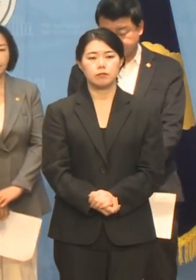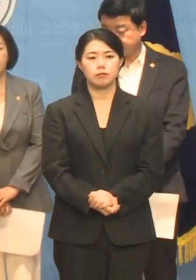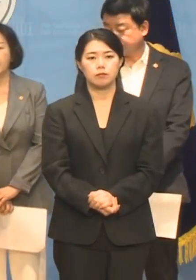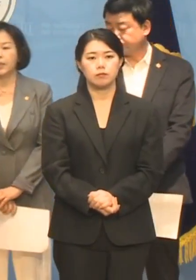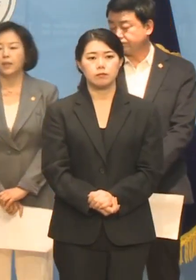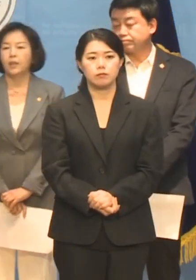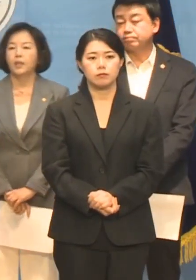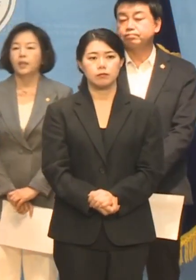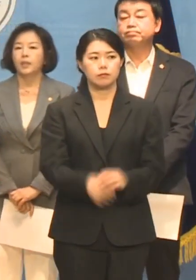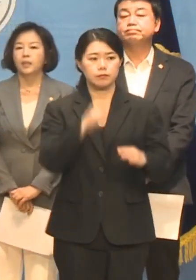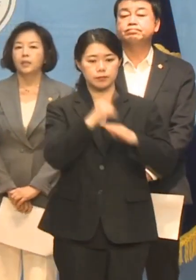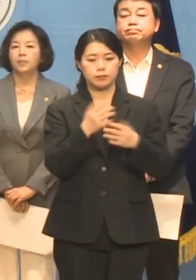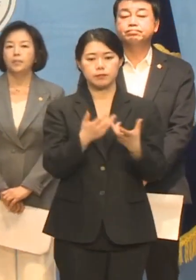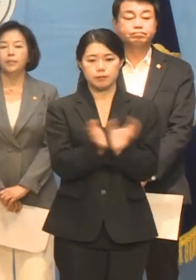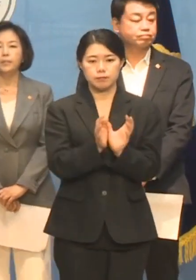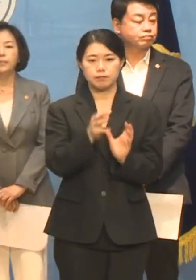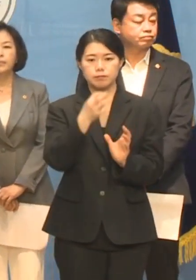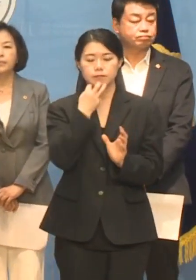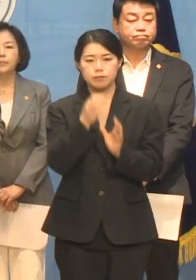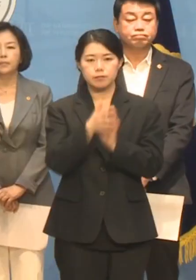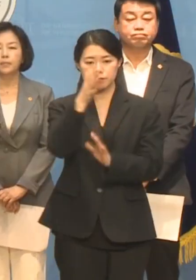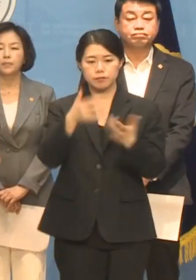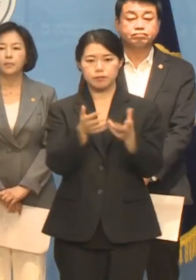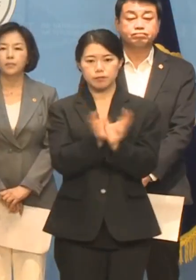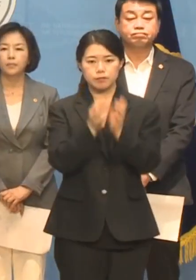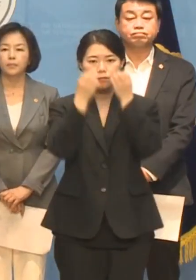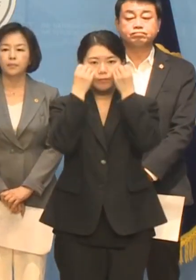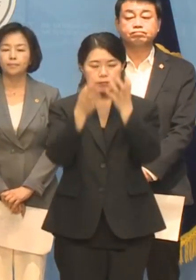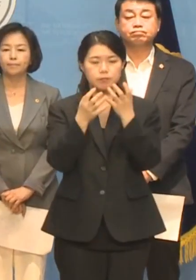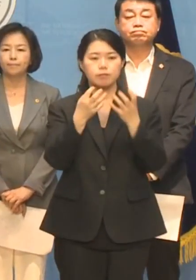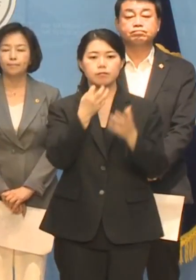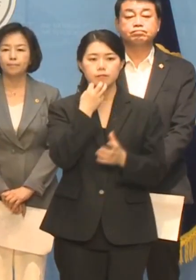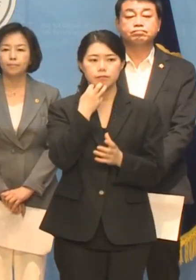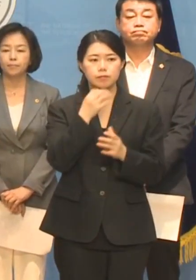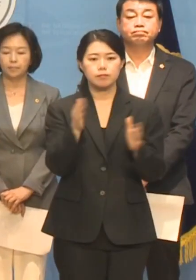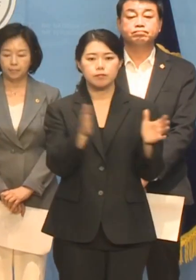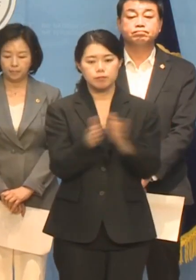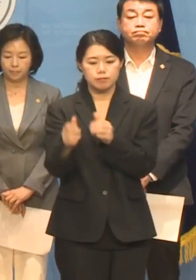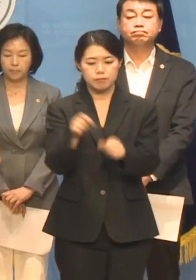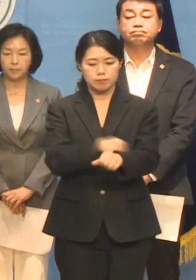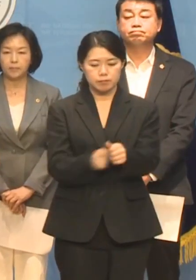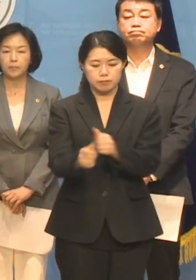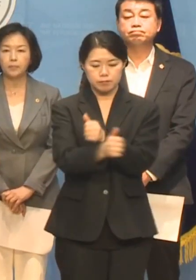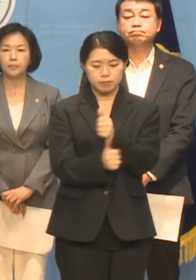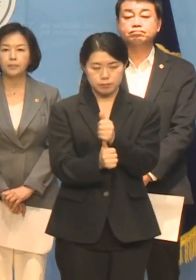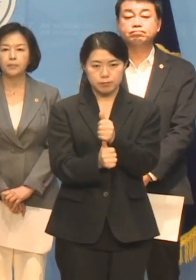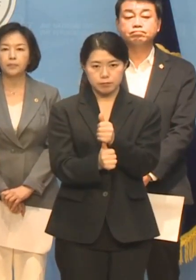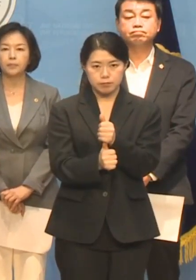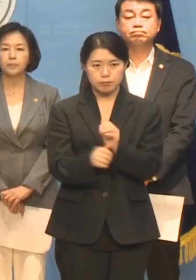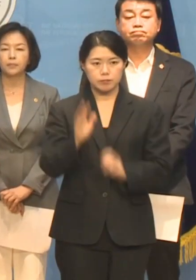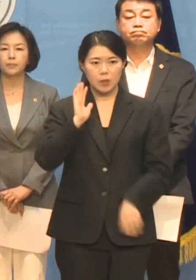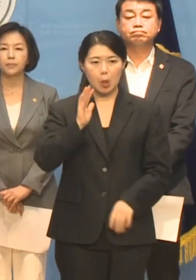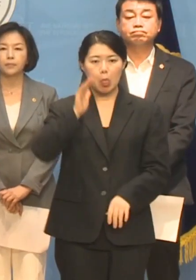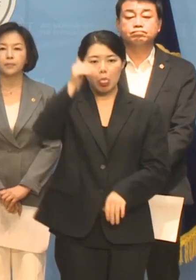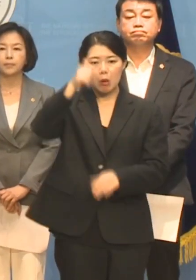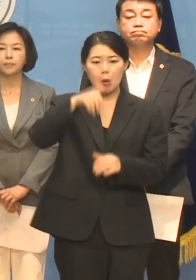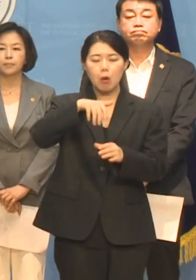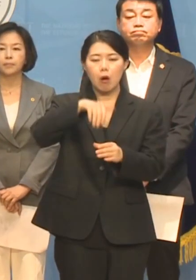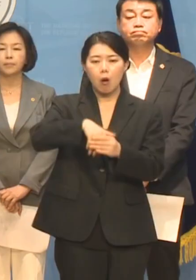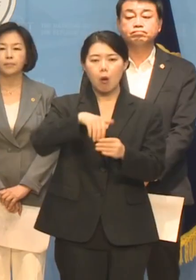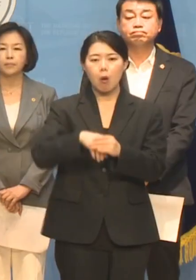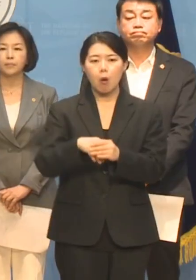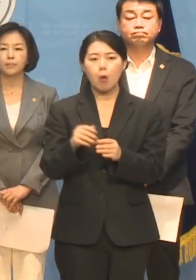예, 더불어민주당 서울시당 새로운 서울 준비 특별위원회는 대선 노름에 파행을 겪고